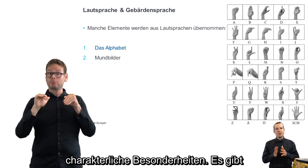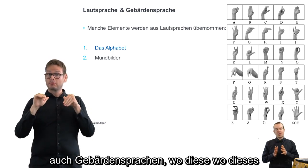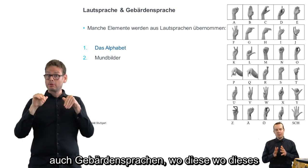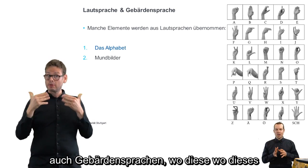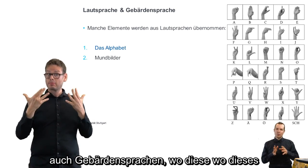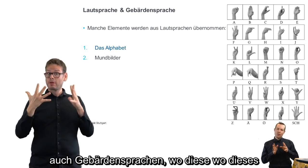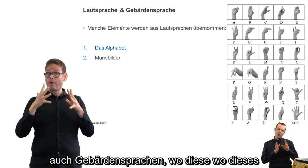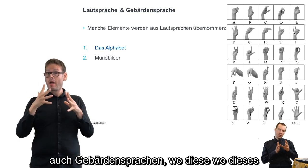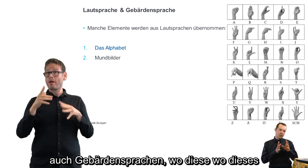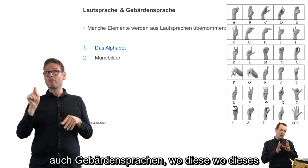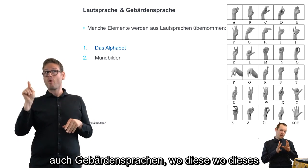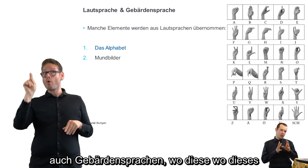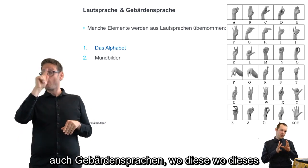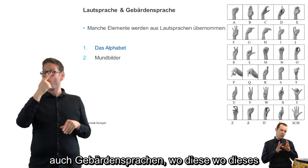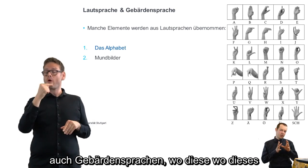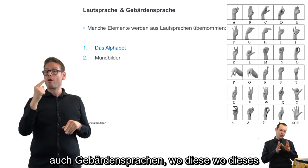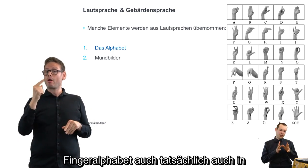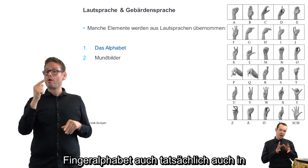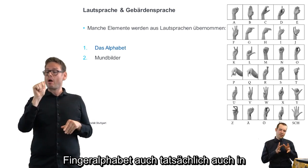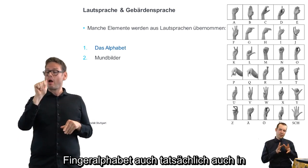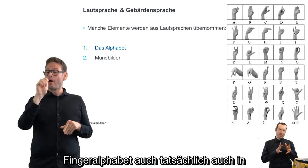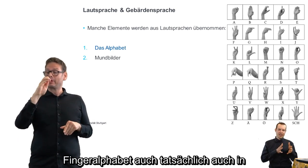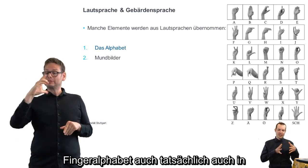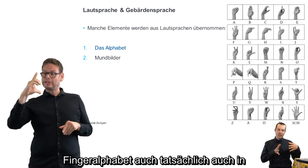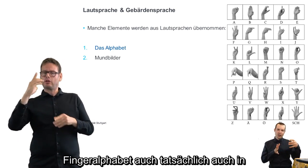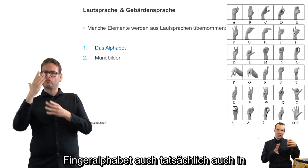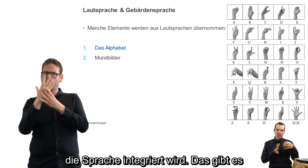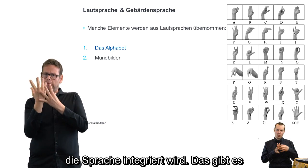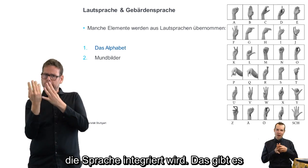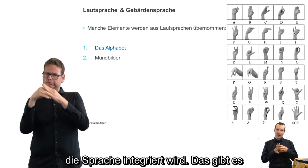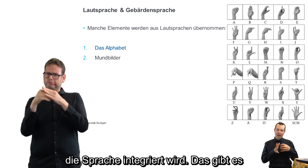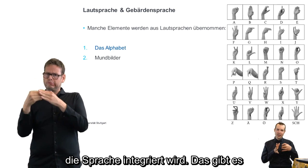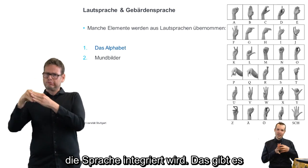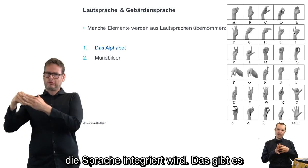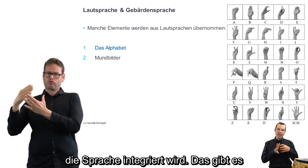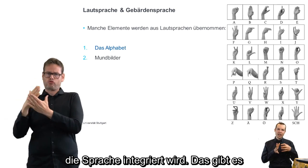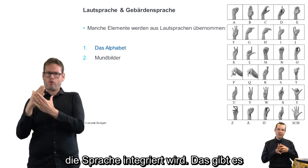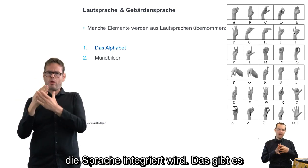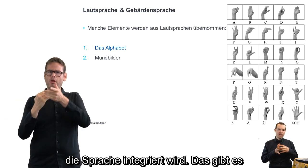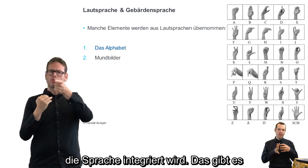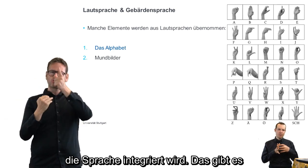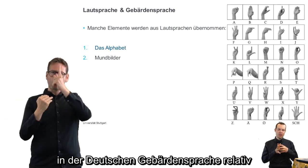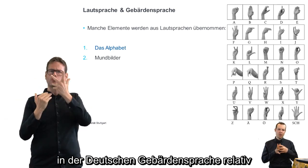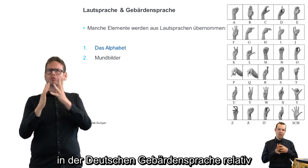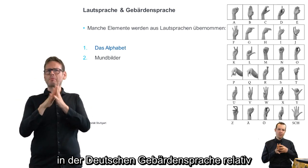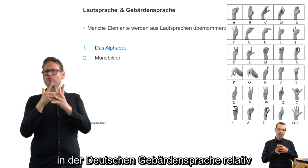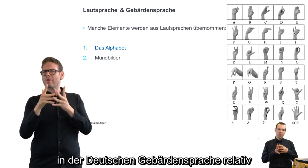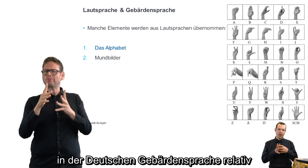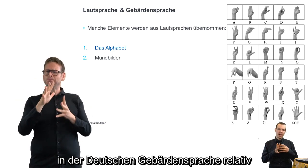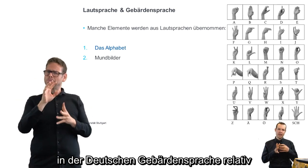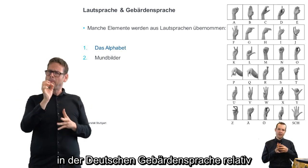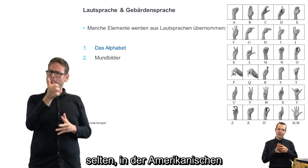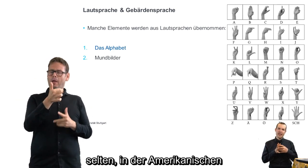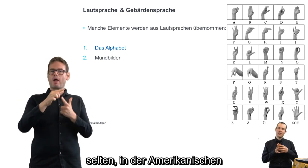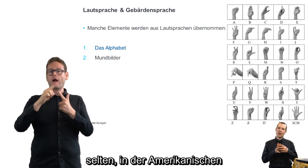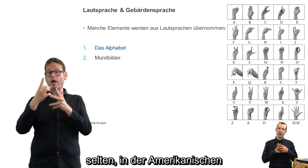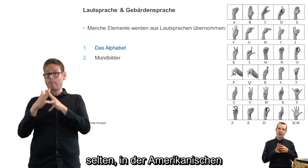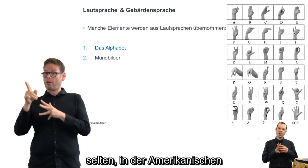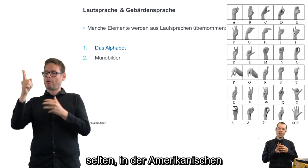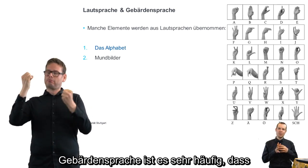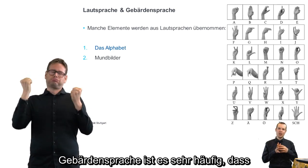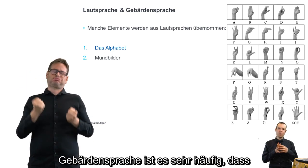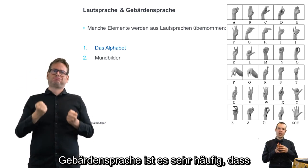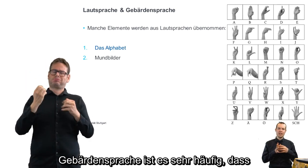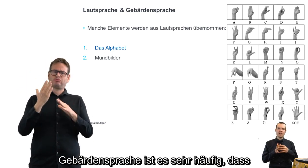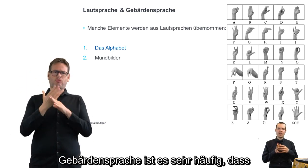Es gibt auch Gebärdensprachen, wo dieses Fingeralphabet tatsächlich auch in die Sprache rein integriert wird. Das gibt es in der deutschen Gebärdensprache relativ selten. der